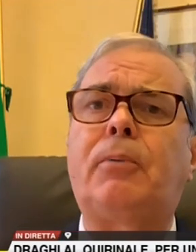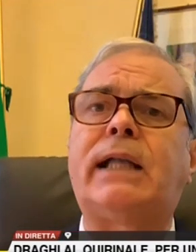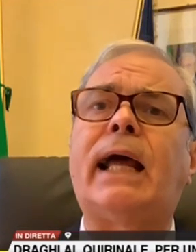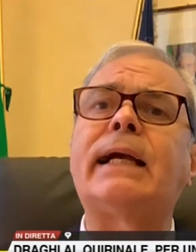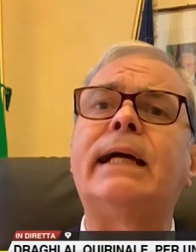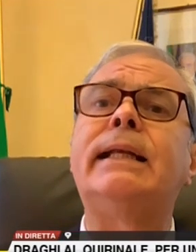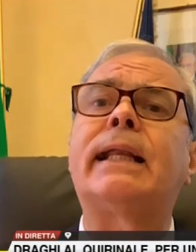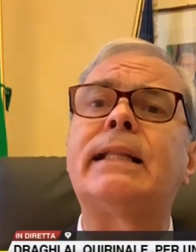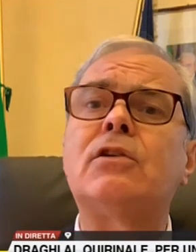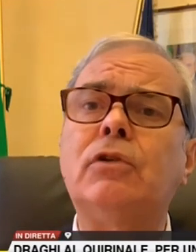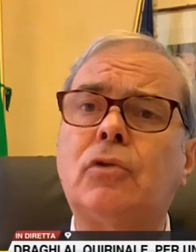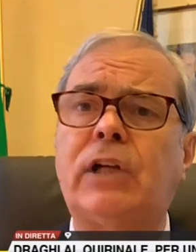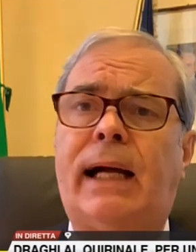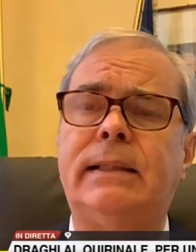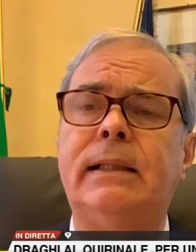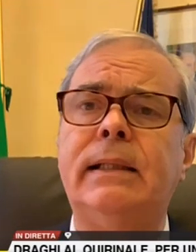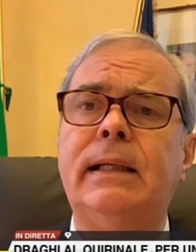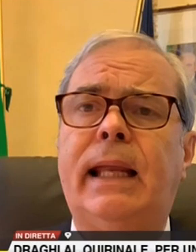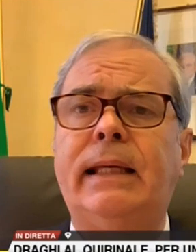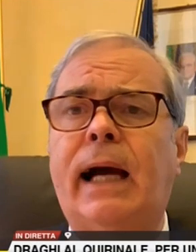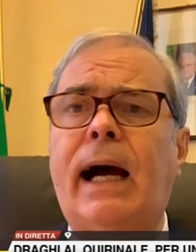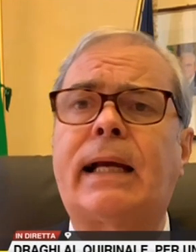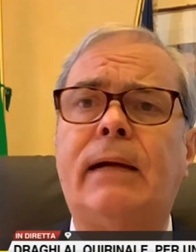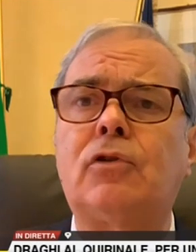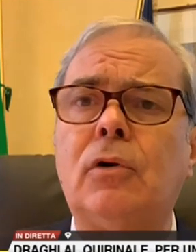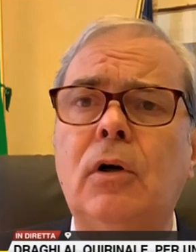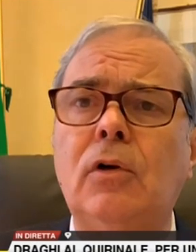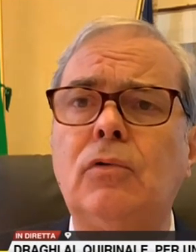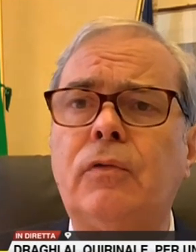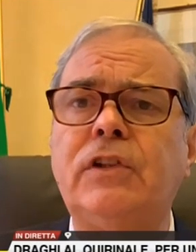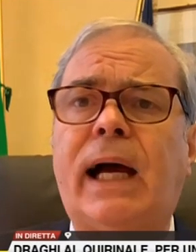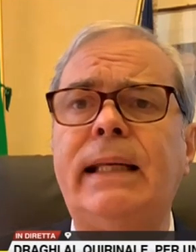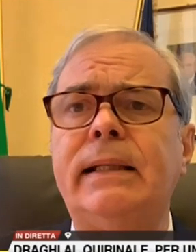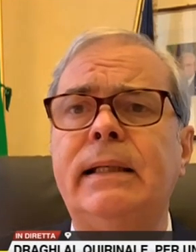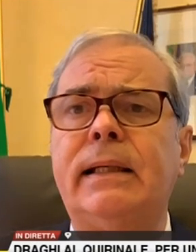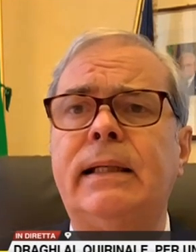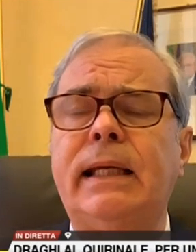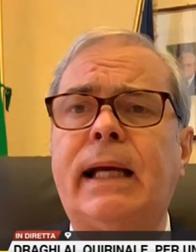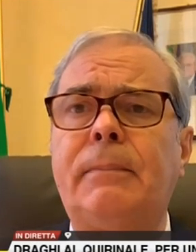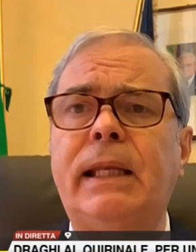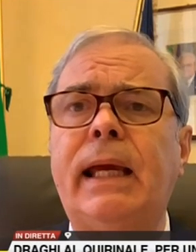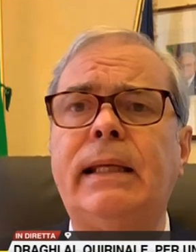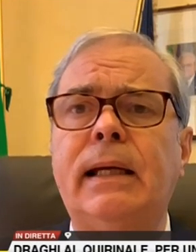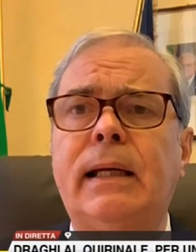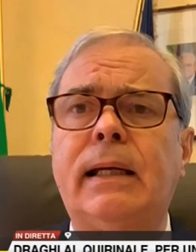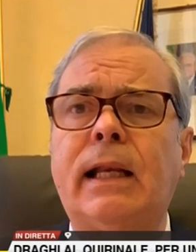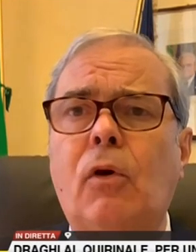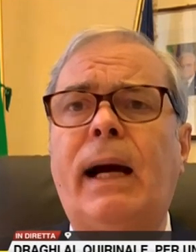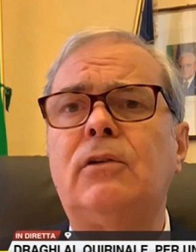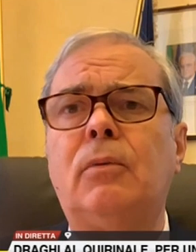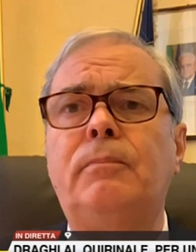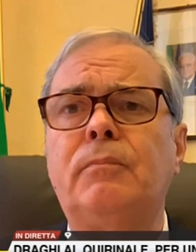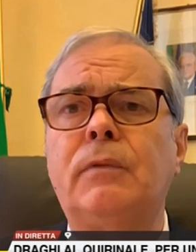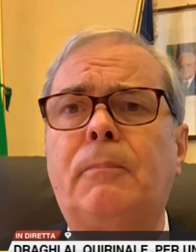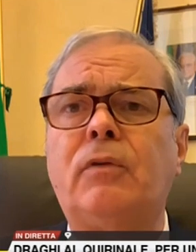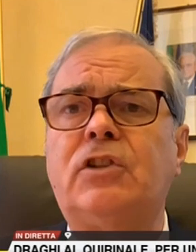potesse portare anche a delle reazioni sociali. Lei ha accanto un ufficiale dei carabinieri del